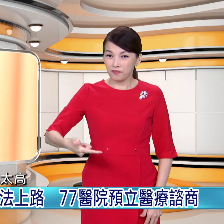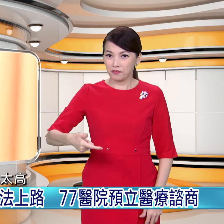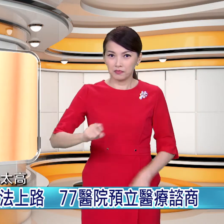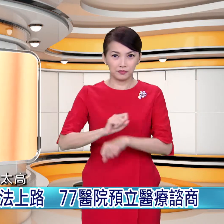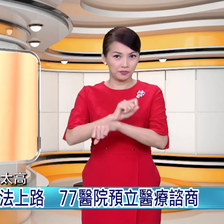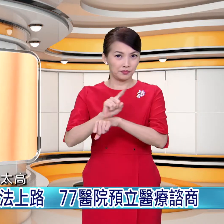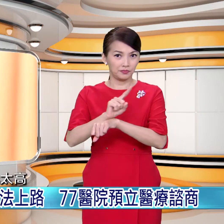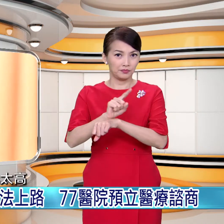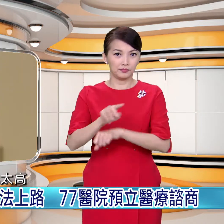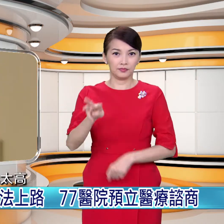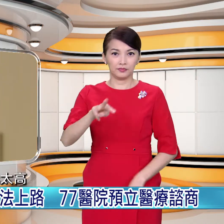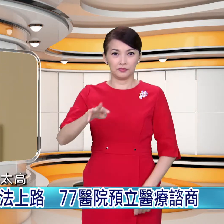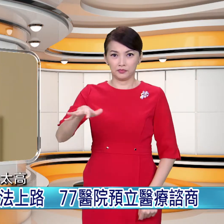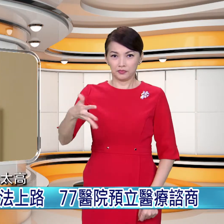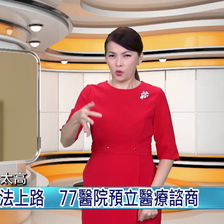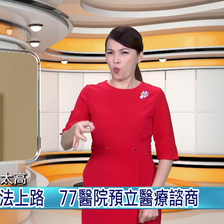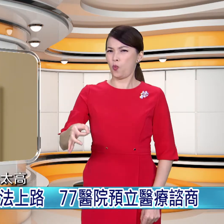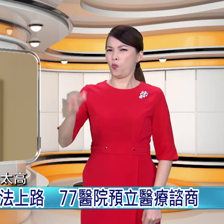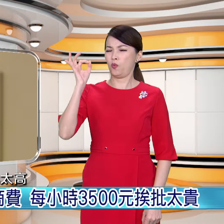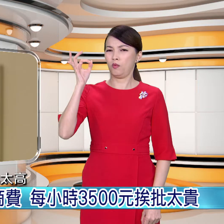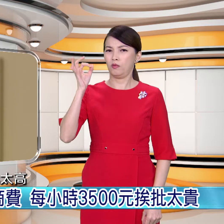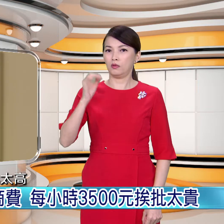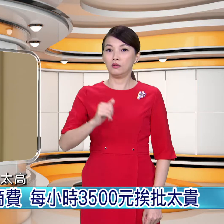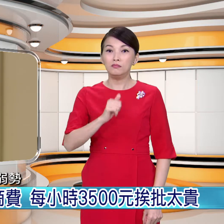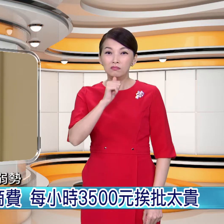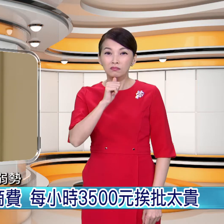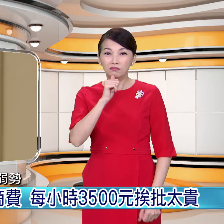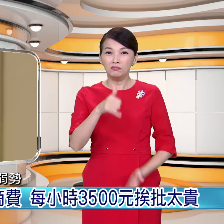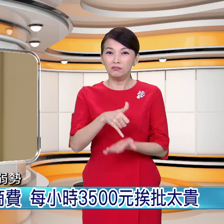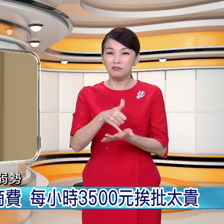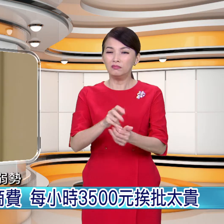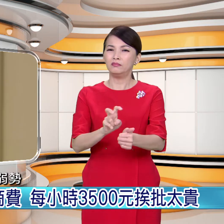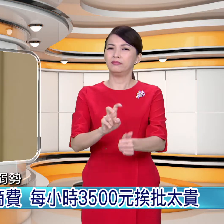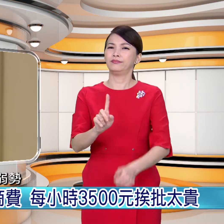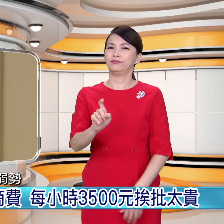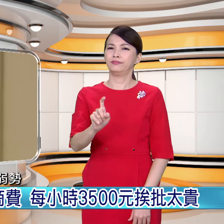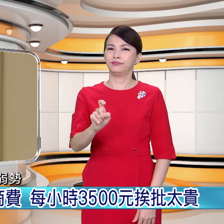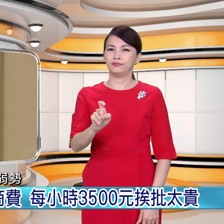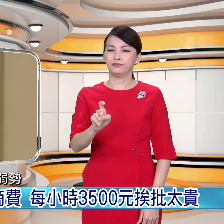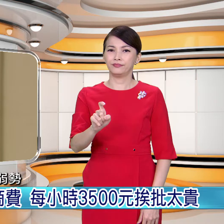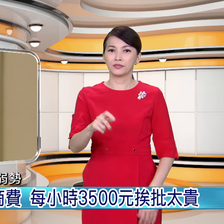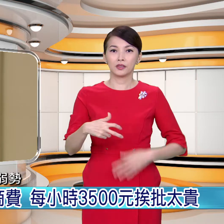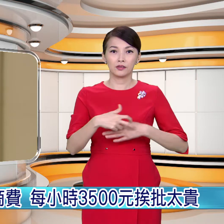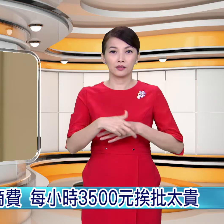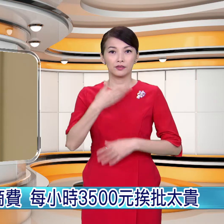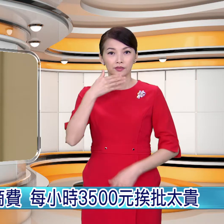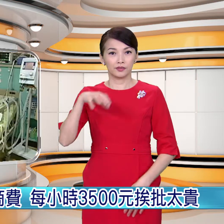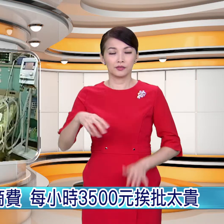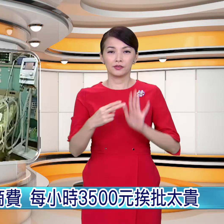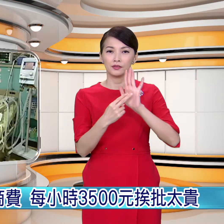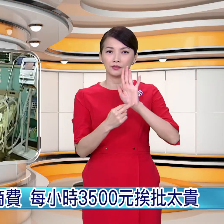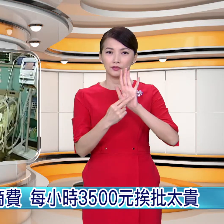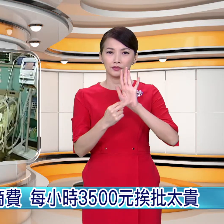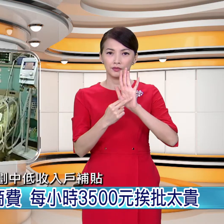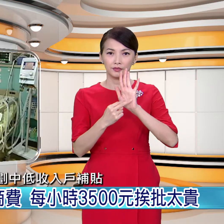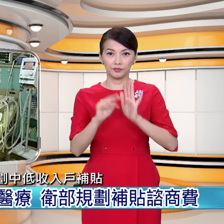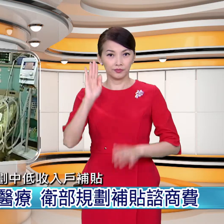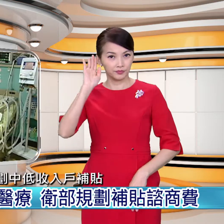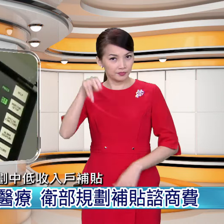时3500元太高，恐怕无法照顾弱势。卫福部表示，未来不排